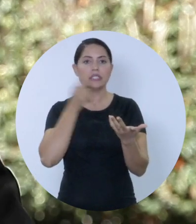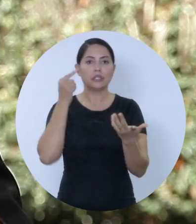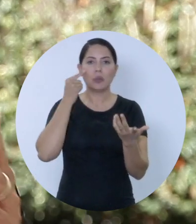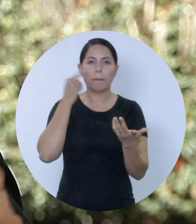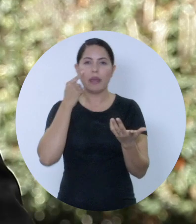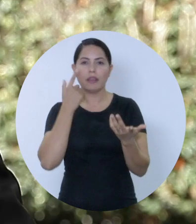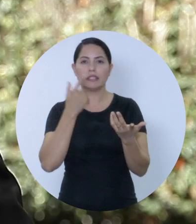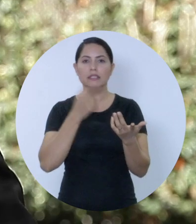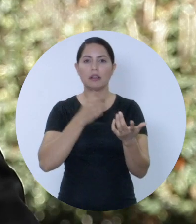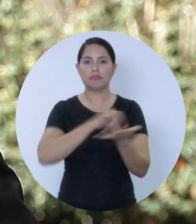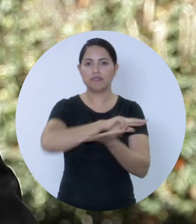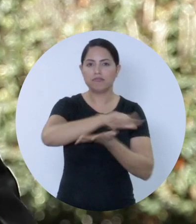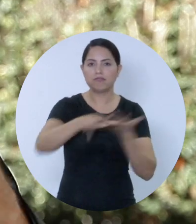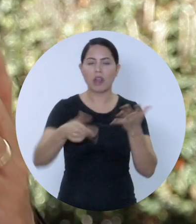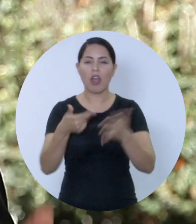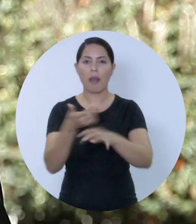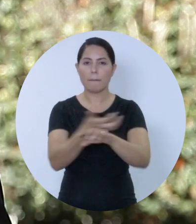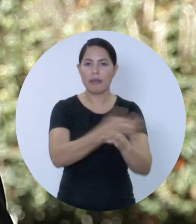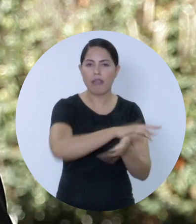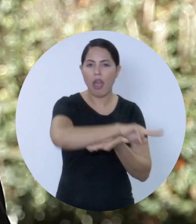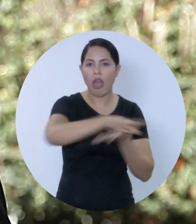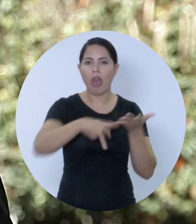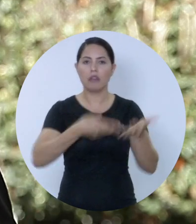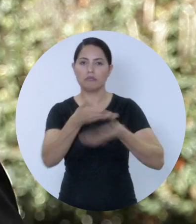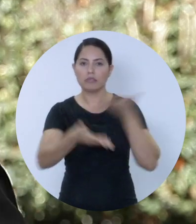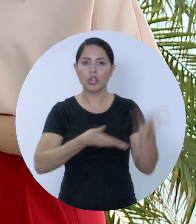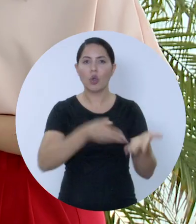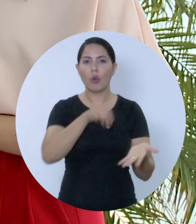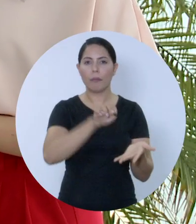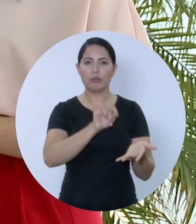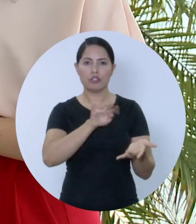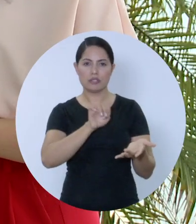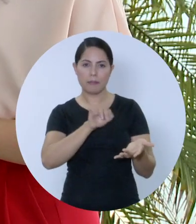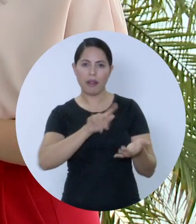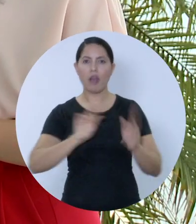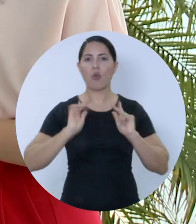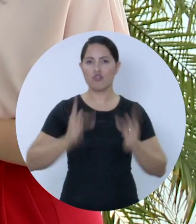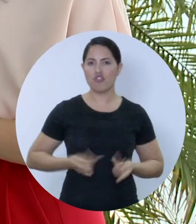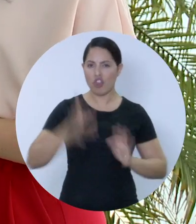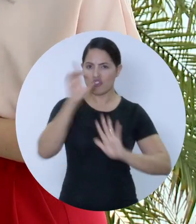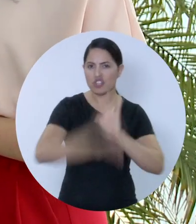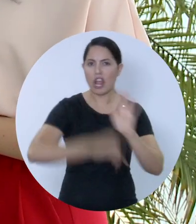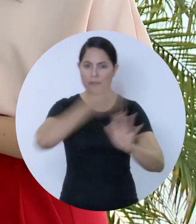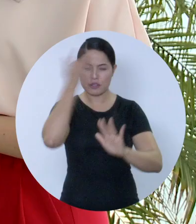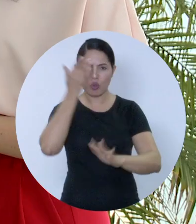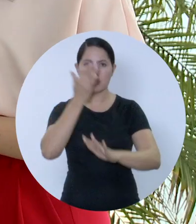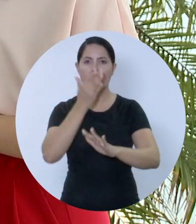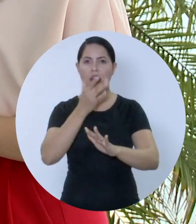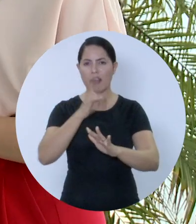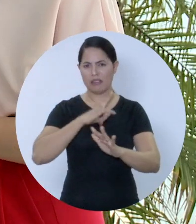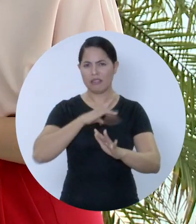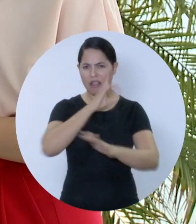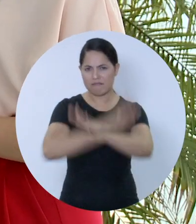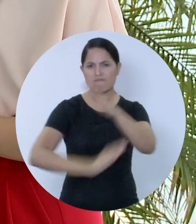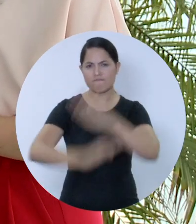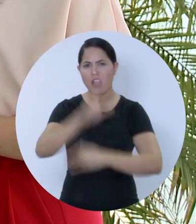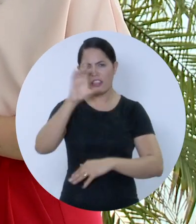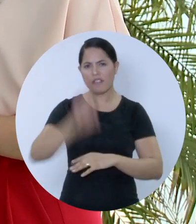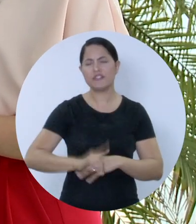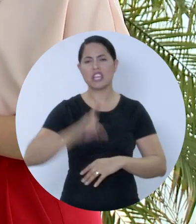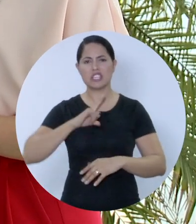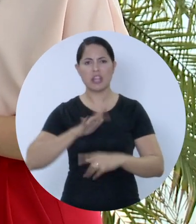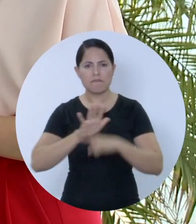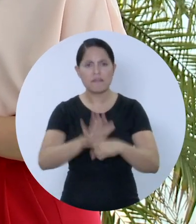que já não pensa nas comissões multidisciplinares, que não pensa nesse novo modelo de direitos humanos biopsicossocial da pessoa com